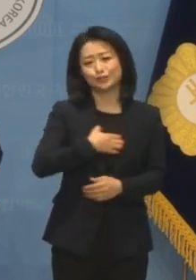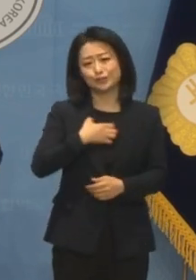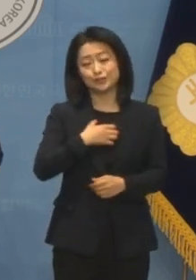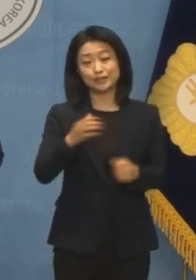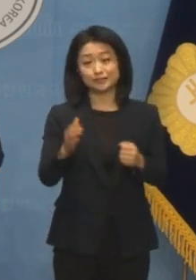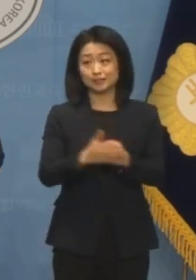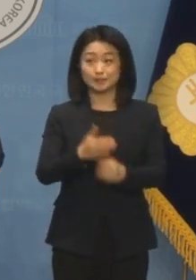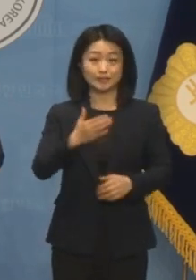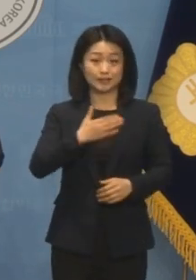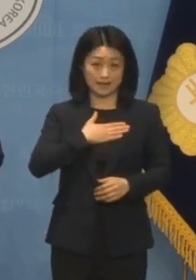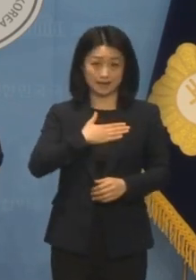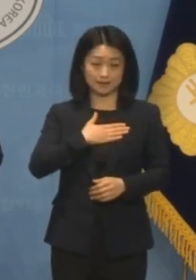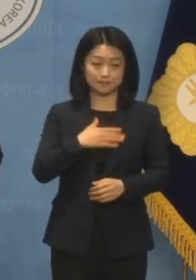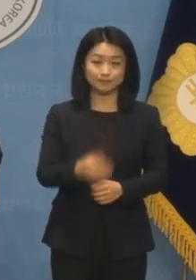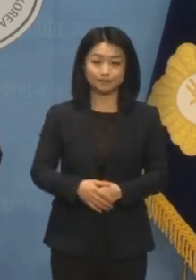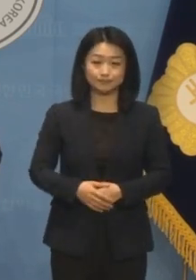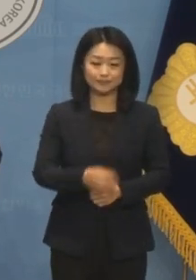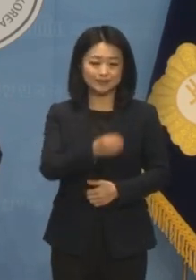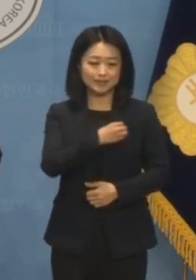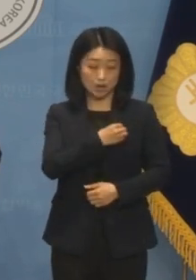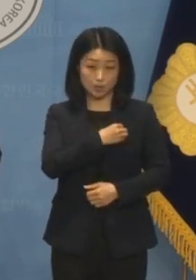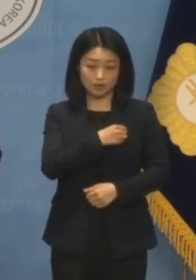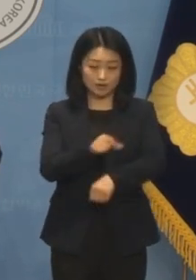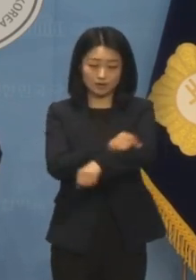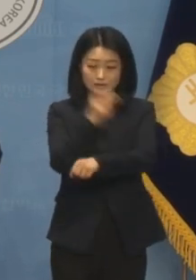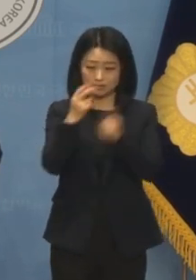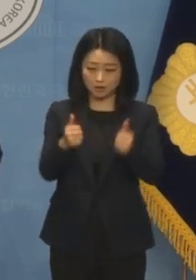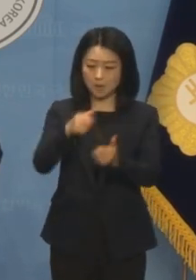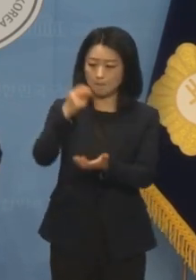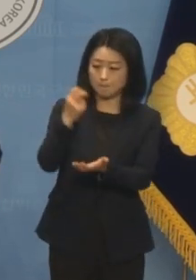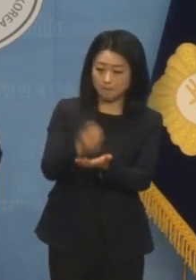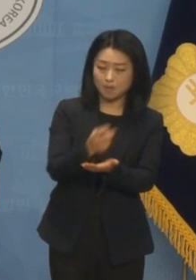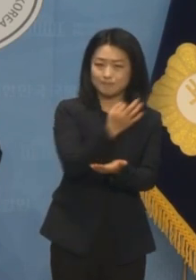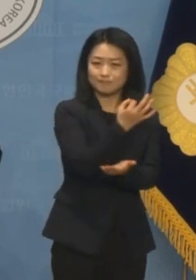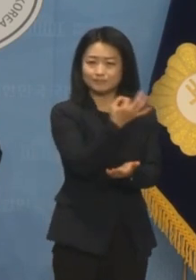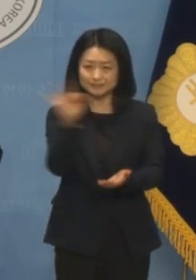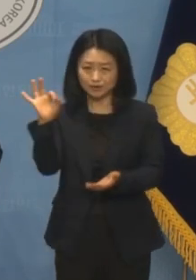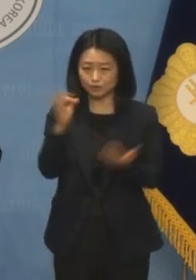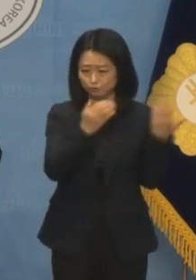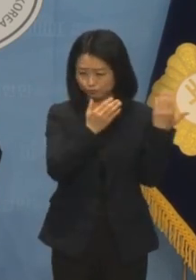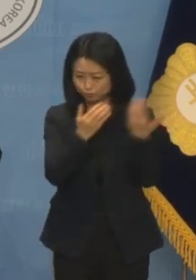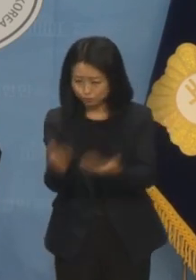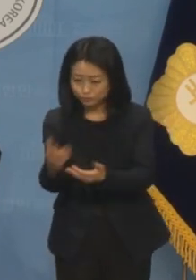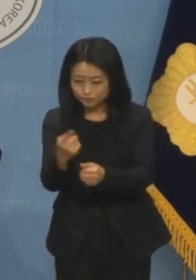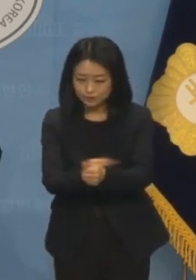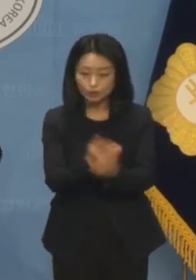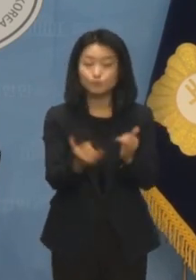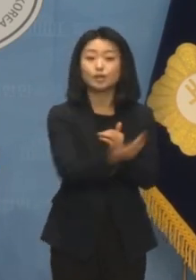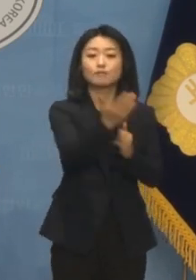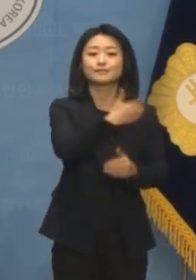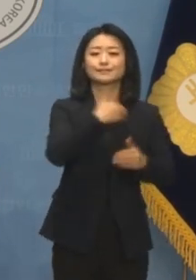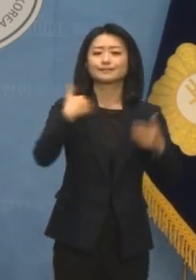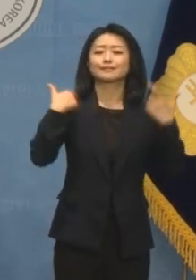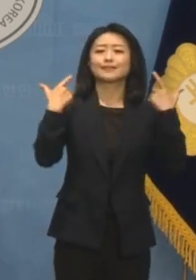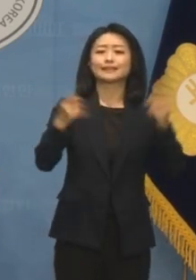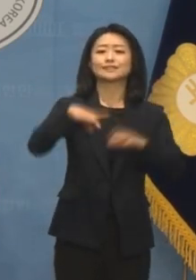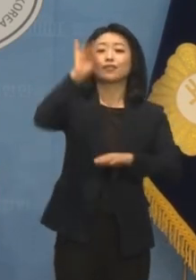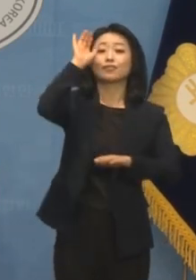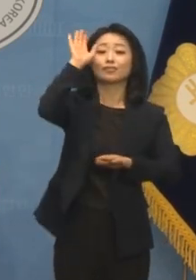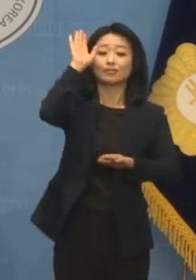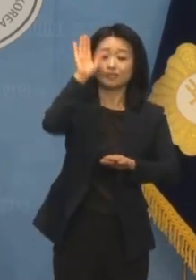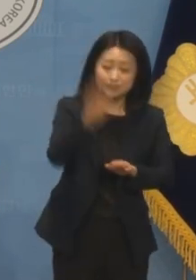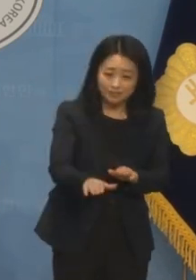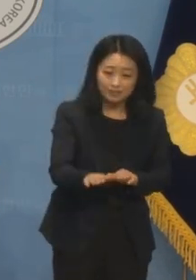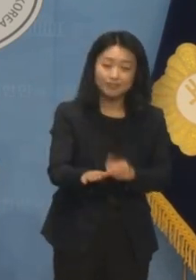그렇게 저는 우리 당이 이번 특검법을 수용하는 길이 국민 앞에 다시금 당당하게 설 수 있는 첫 발이